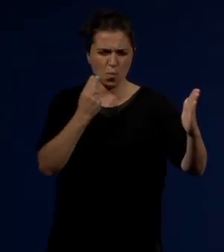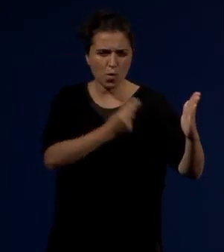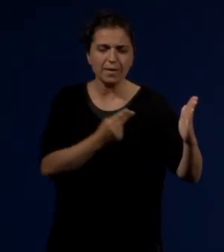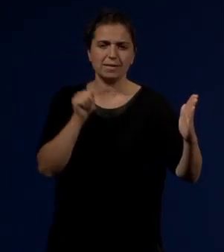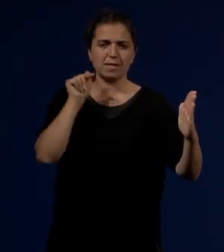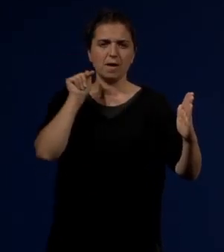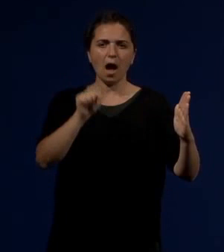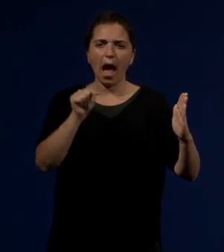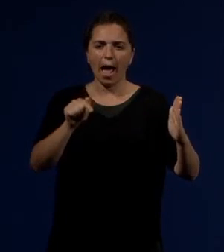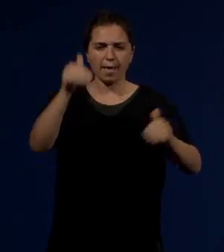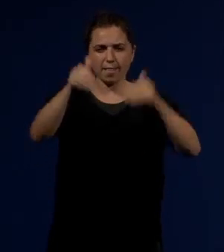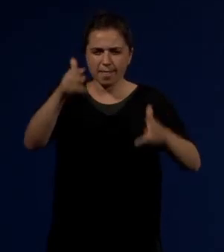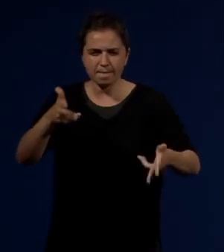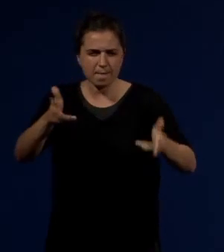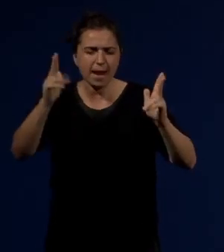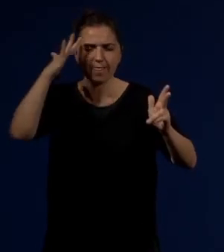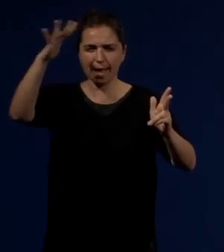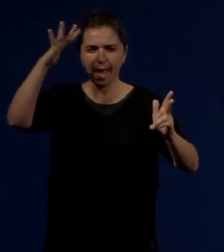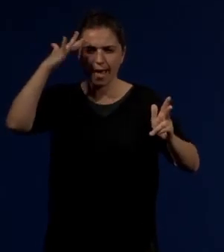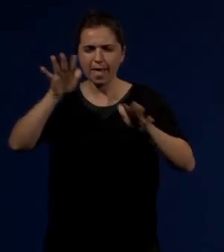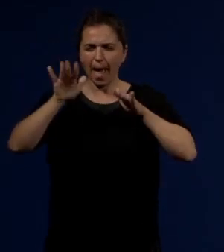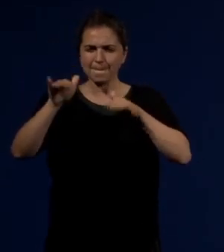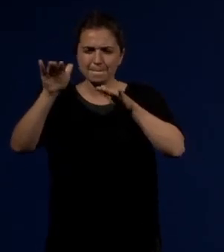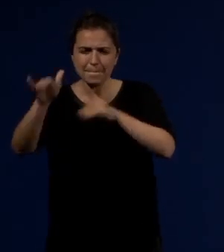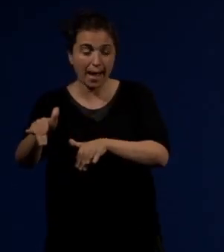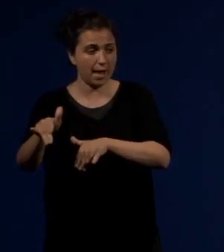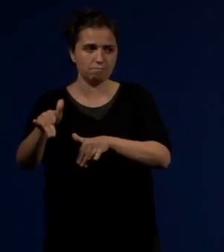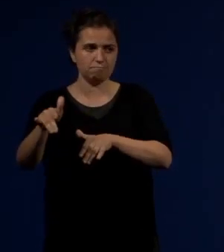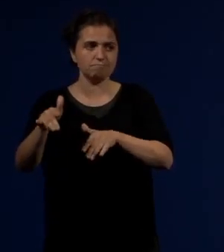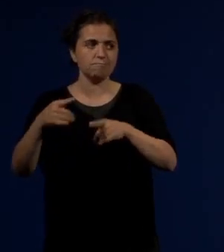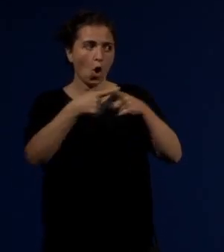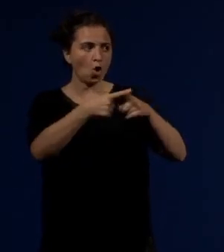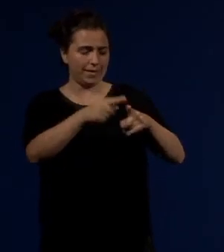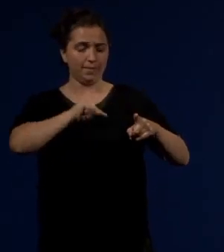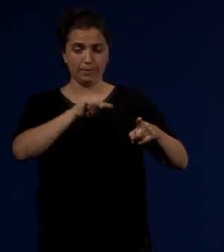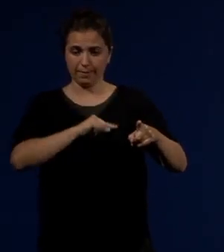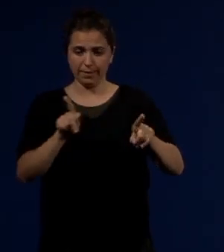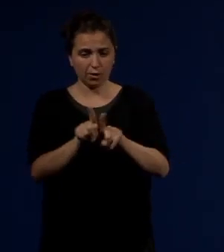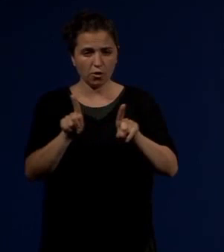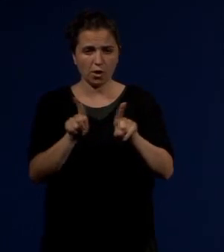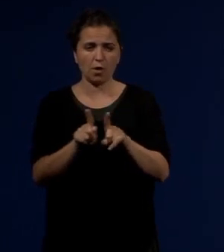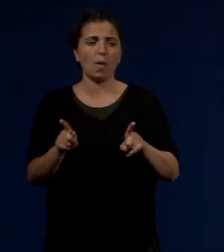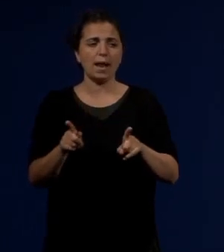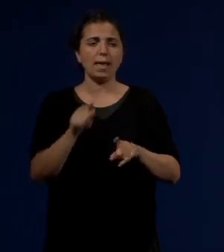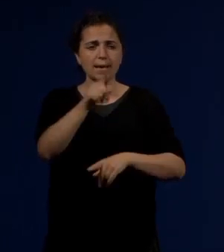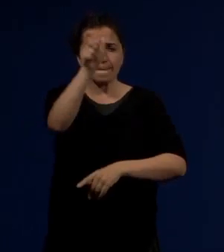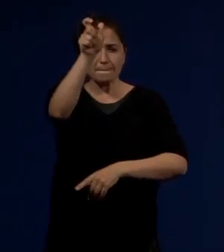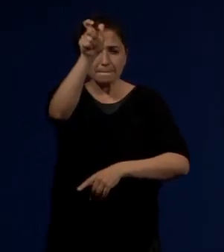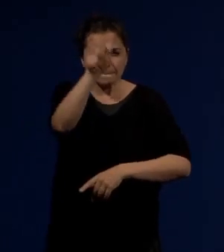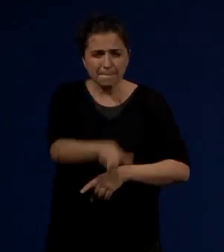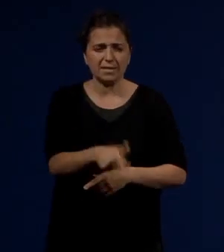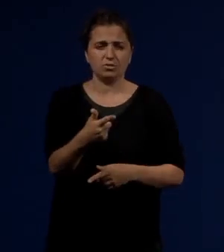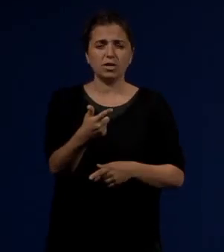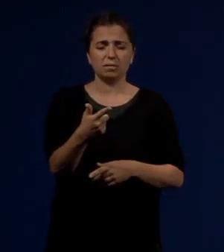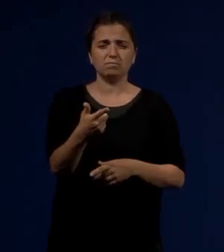de democracia, uns ideais de xustiza social que En Marea comparte e que lle valeron no seu momento o seu exilio. Unha persoa que ten sido, que foi